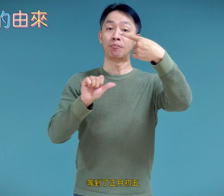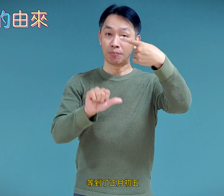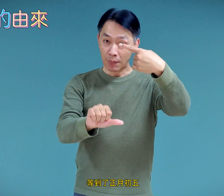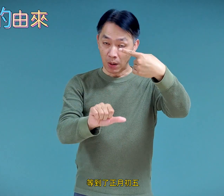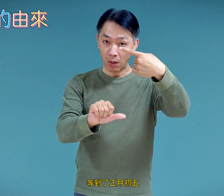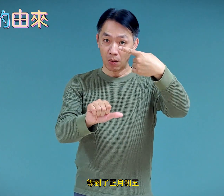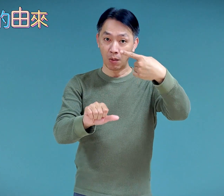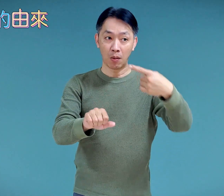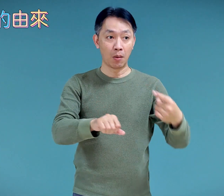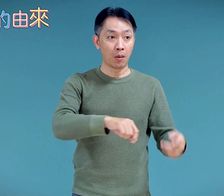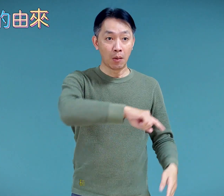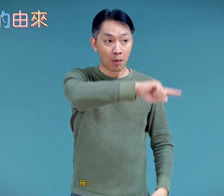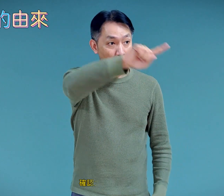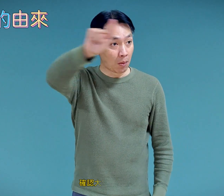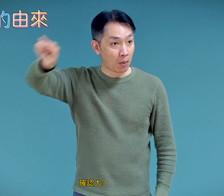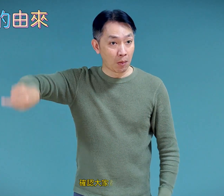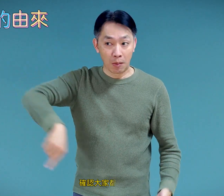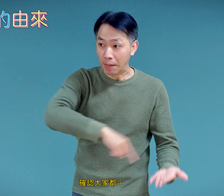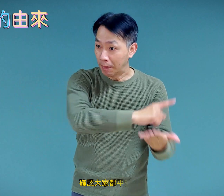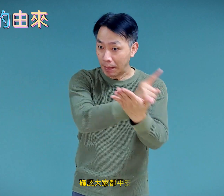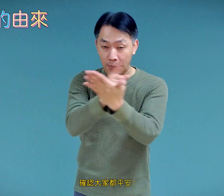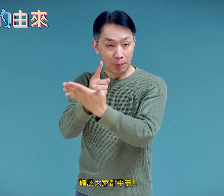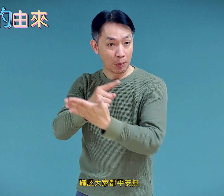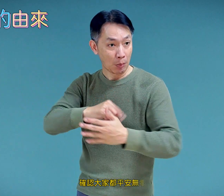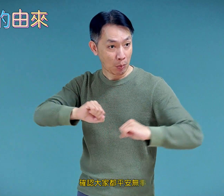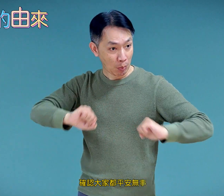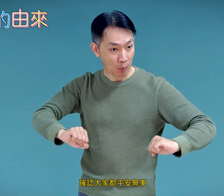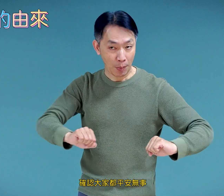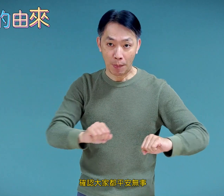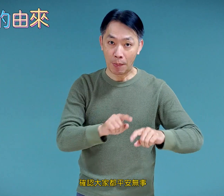五，确认大家都平安无事，